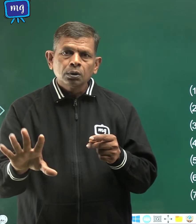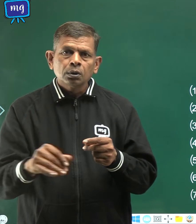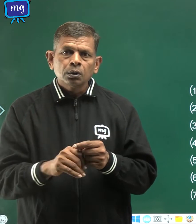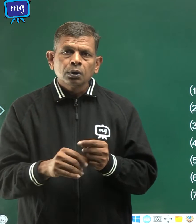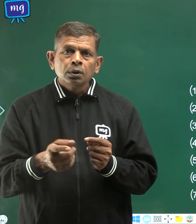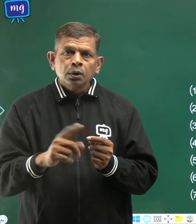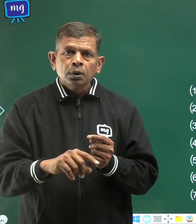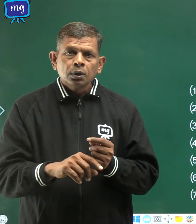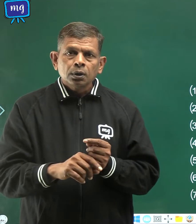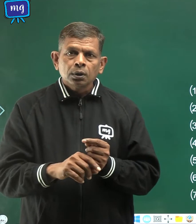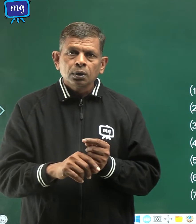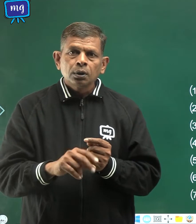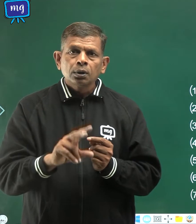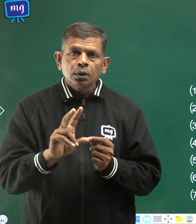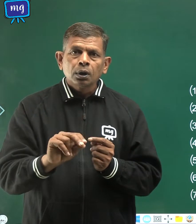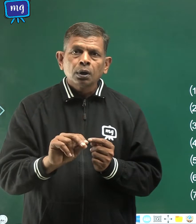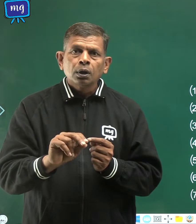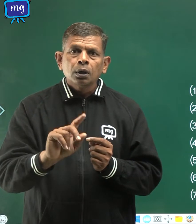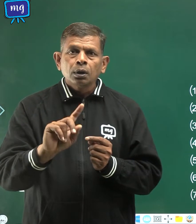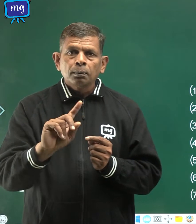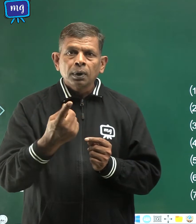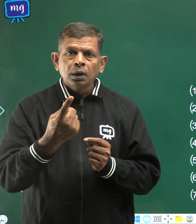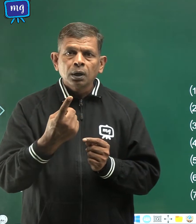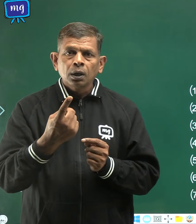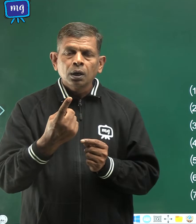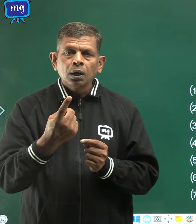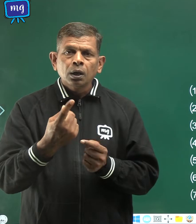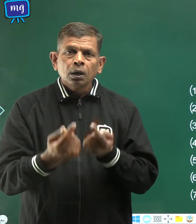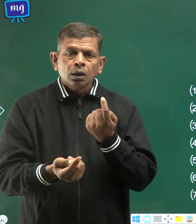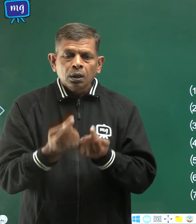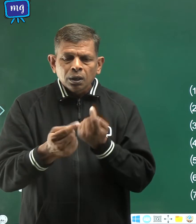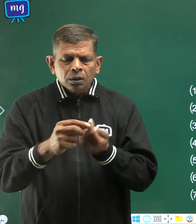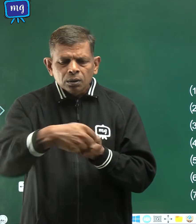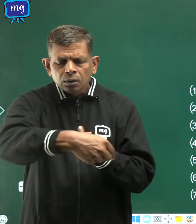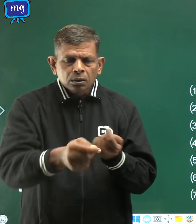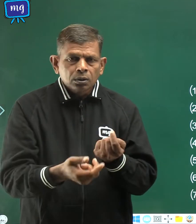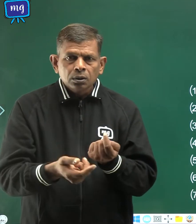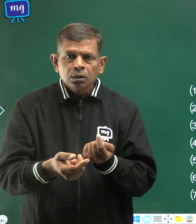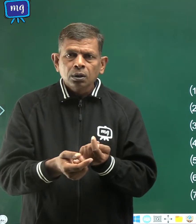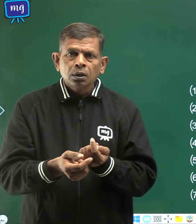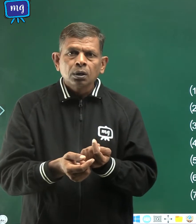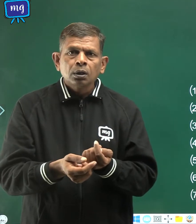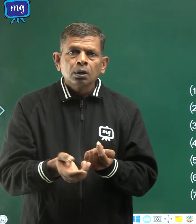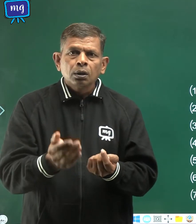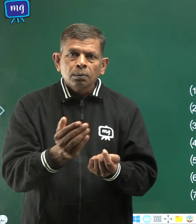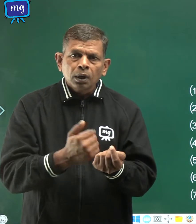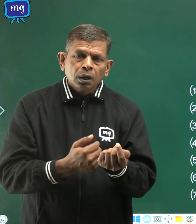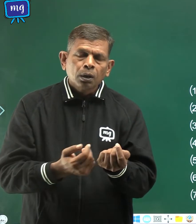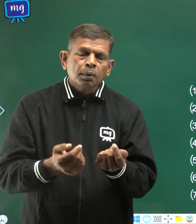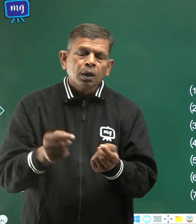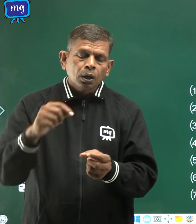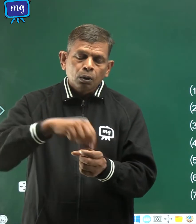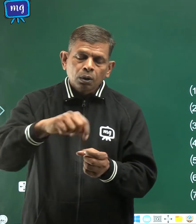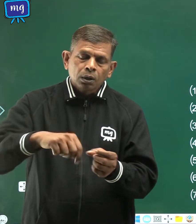ये नहीं कि पहले हम खरपतवार से सुरक्षा कर लें या पहले हम बुआई कर लें।